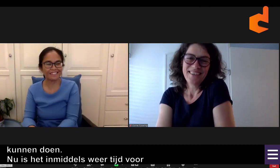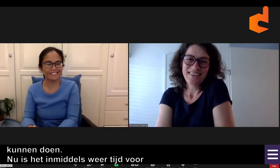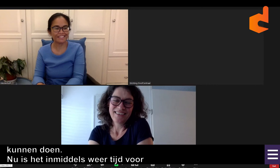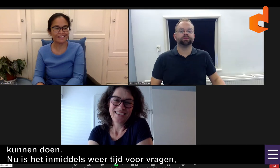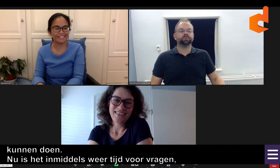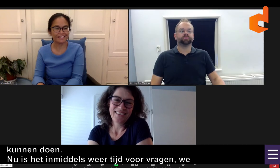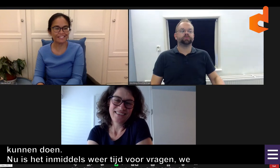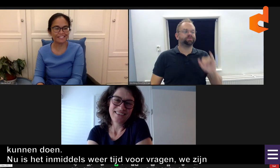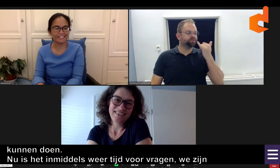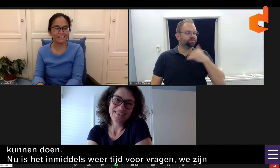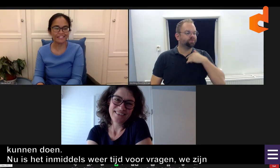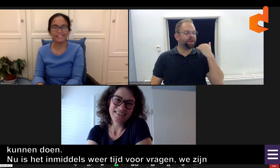kunnen jullie die nu stellen.